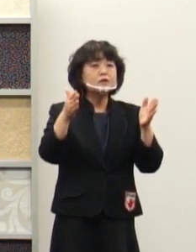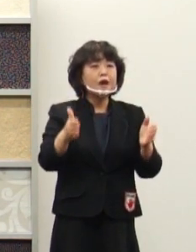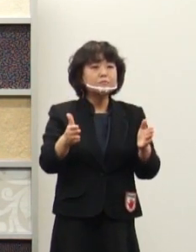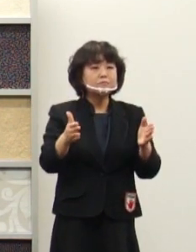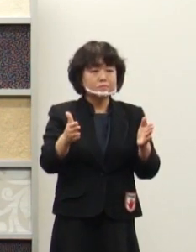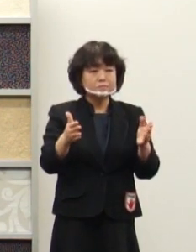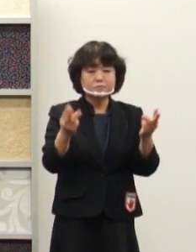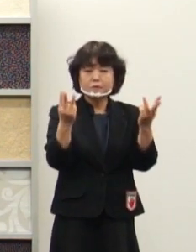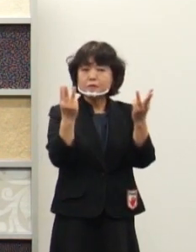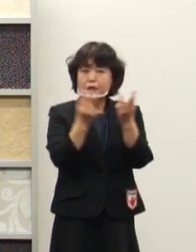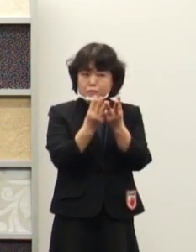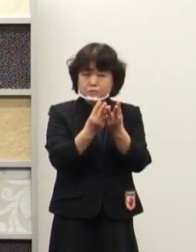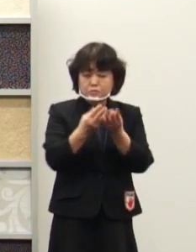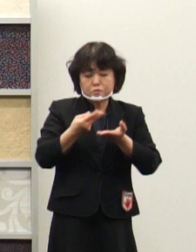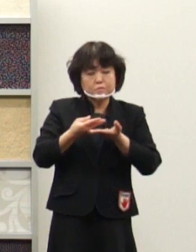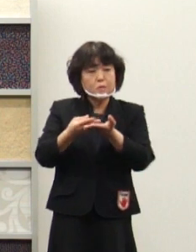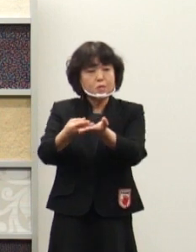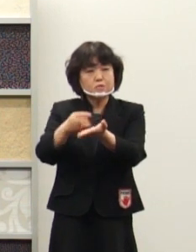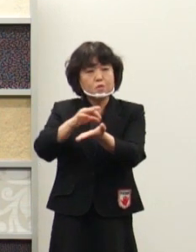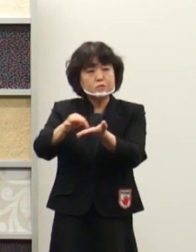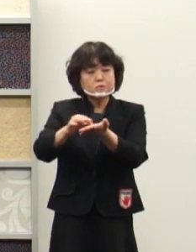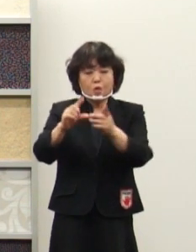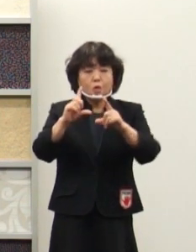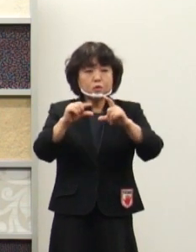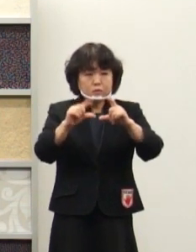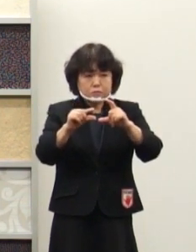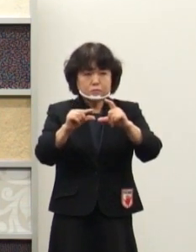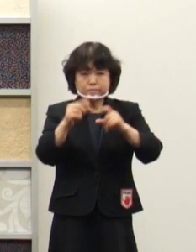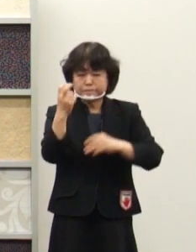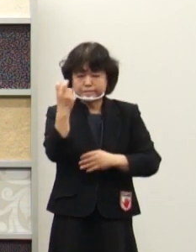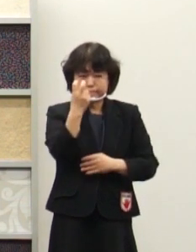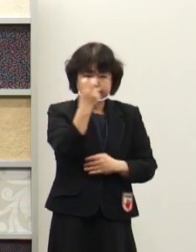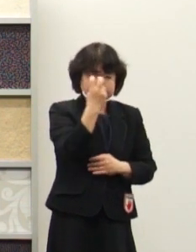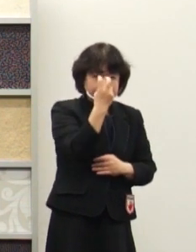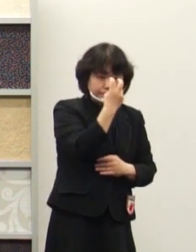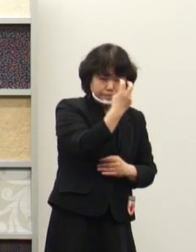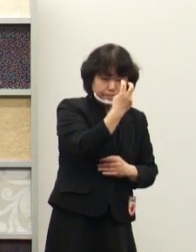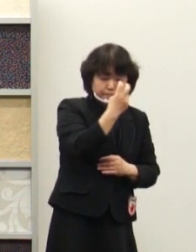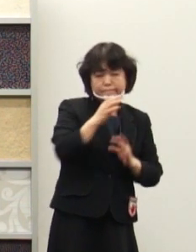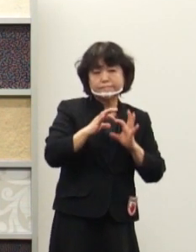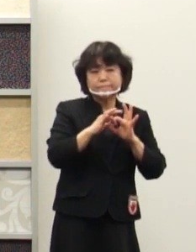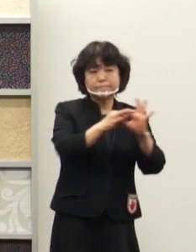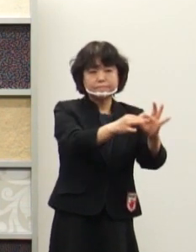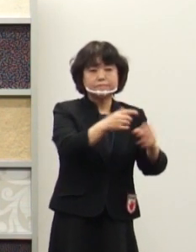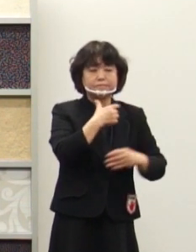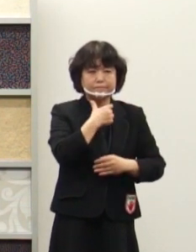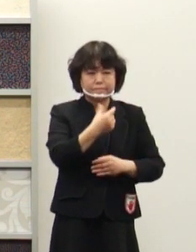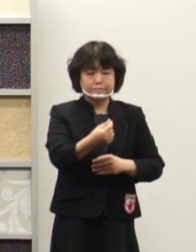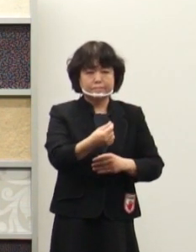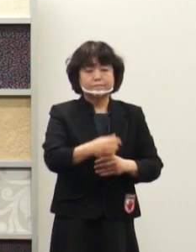と病床使用率の推移を、慎重に見極めてまいりたいと考えております。